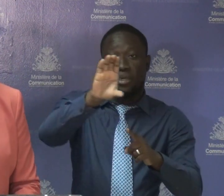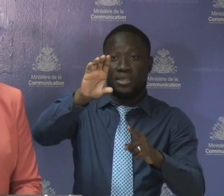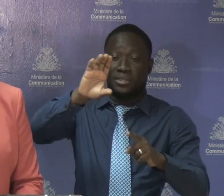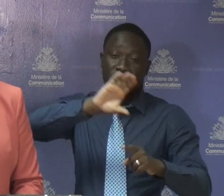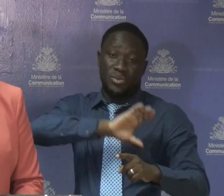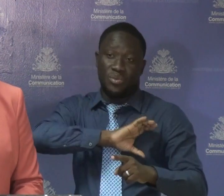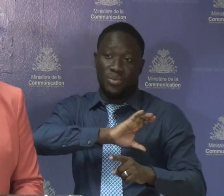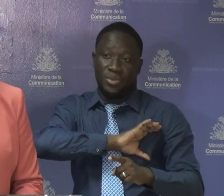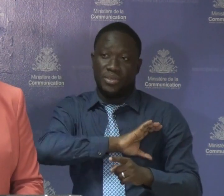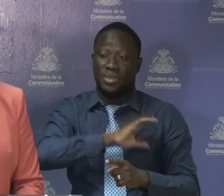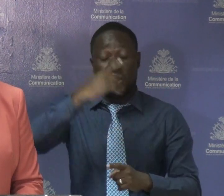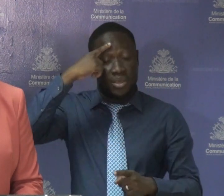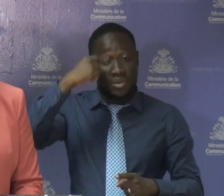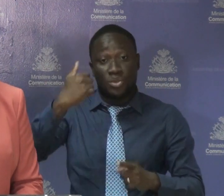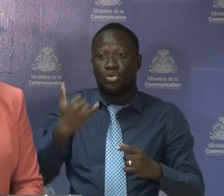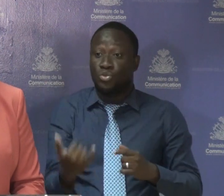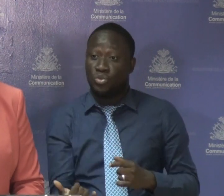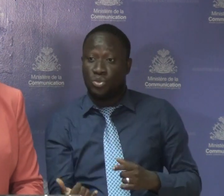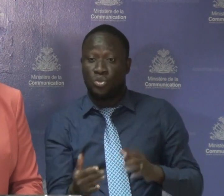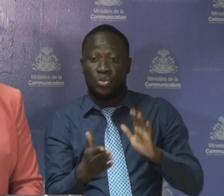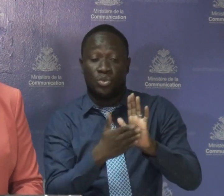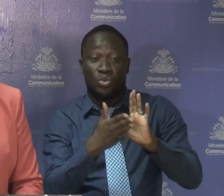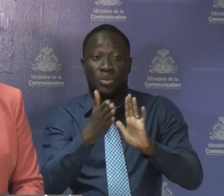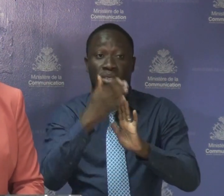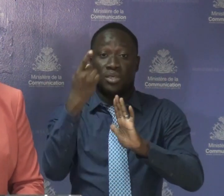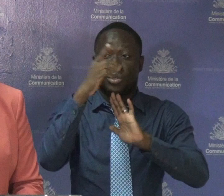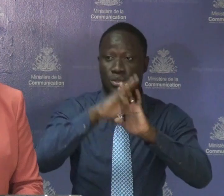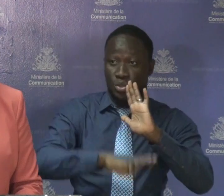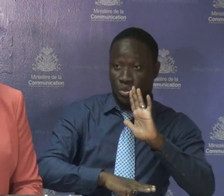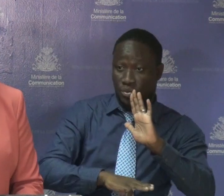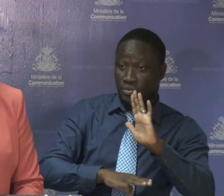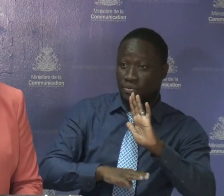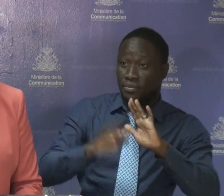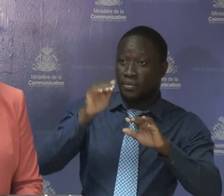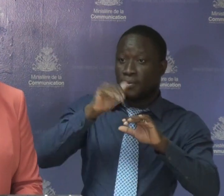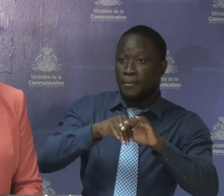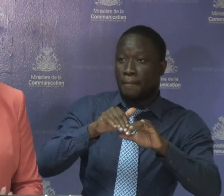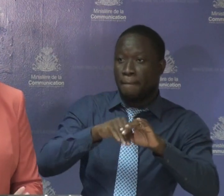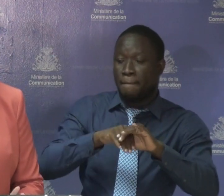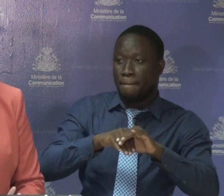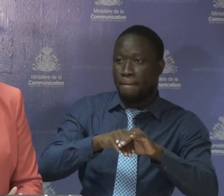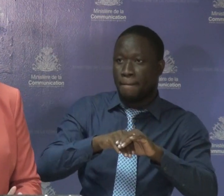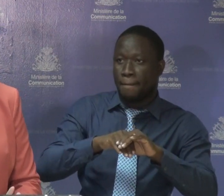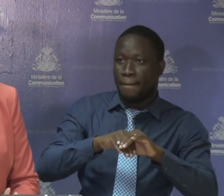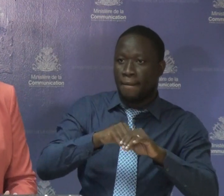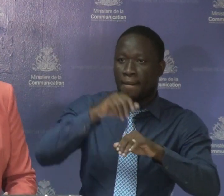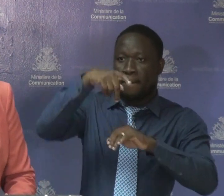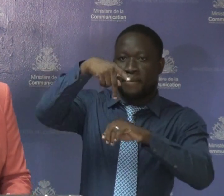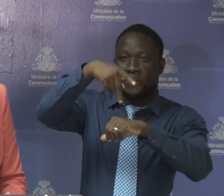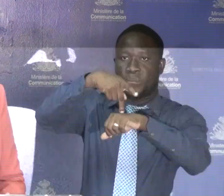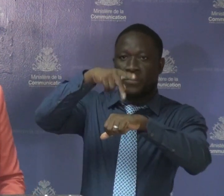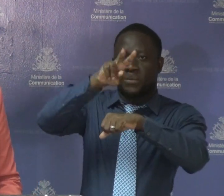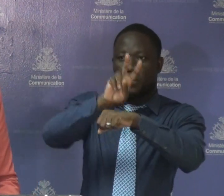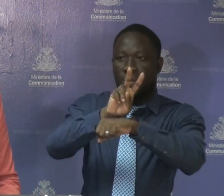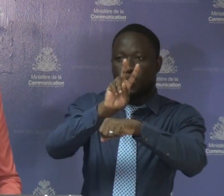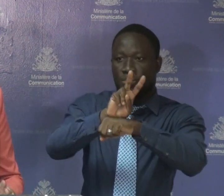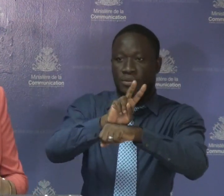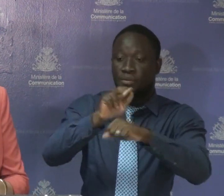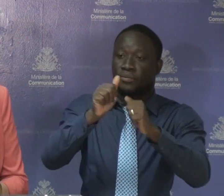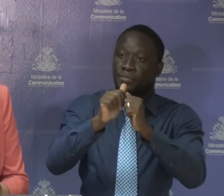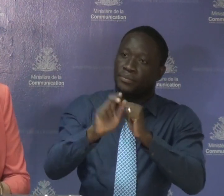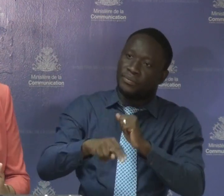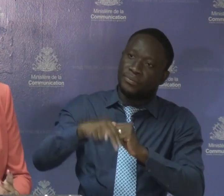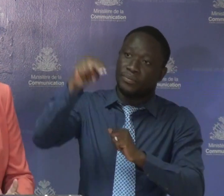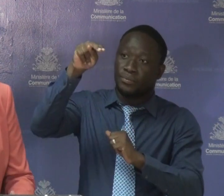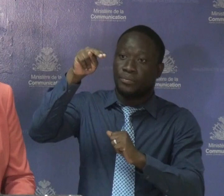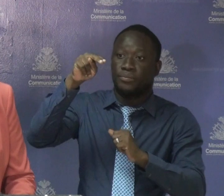policiers. Et parce que pour le présent moment, nous présents seulement au niveau de la côte des Arcadins, de Pétionville, et aussi dans le nord, mais